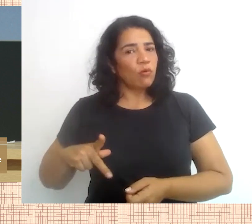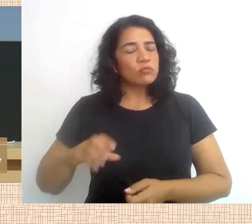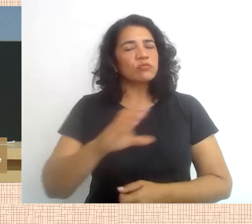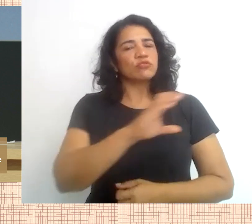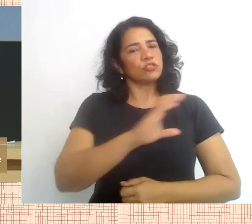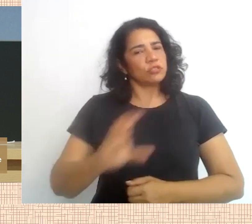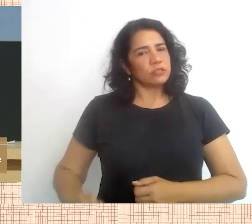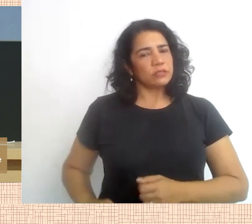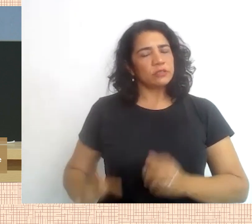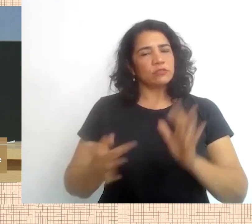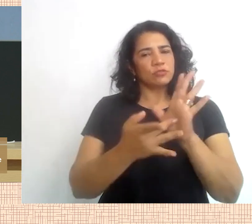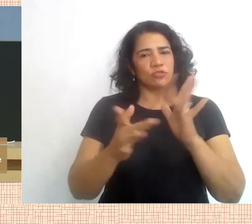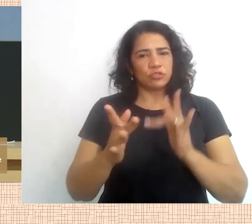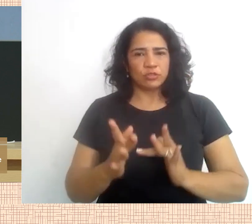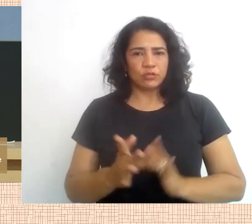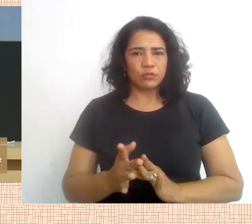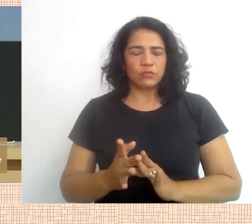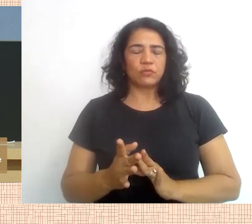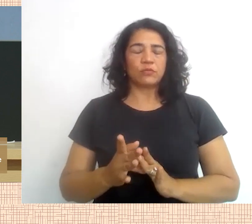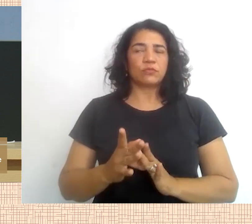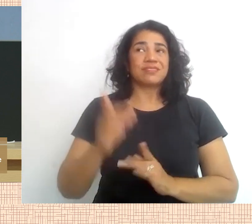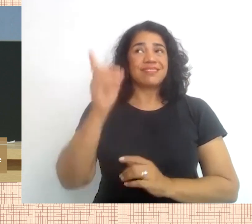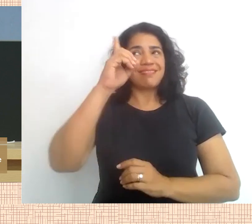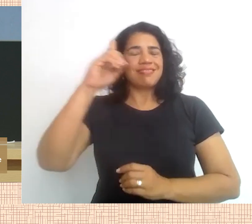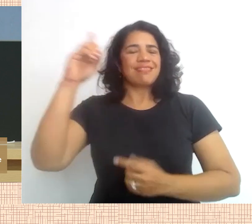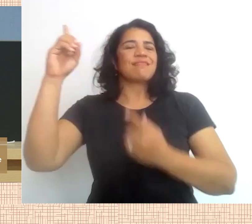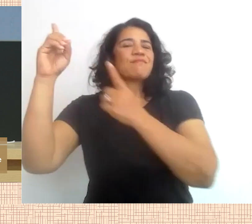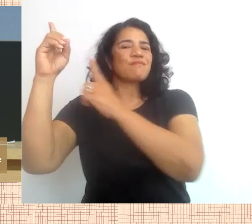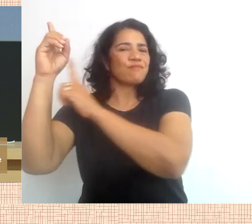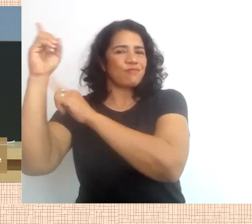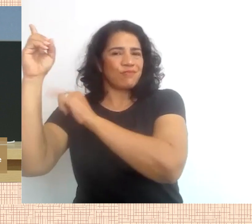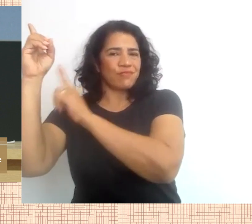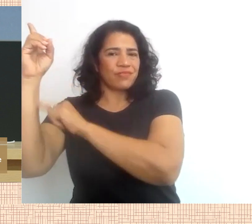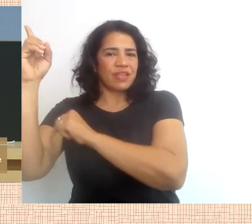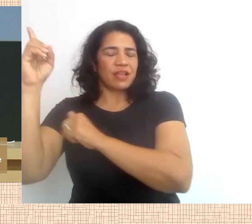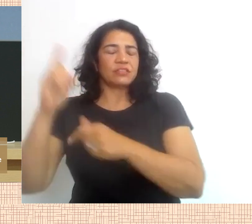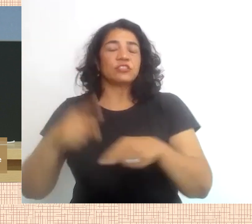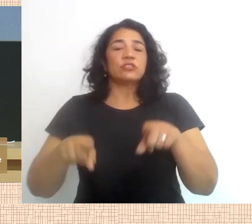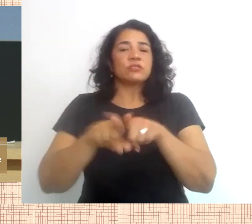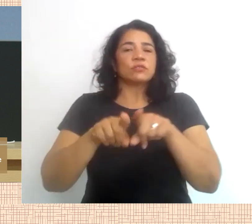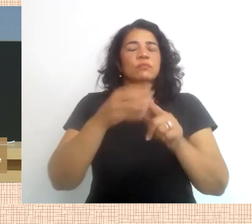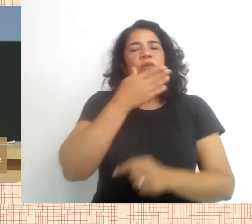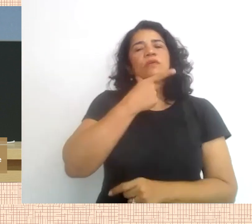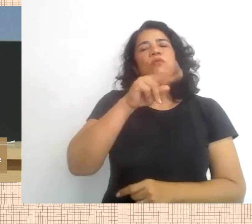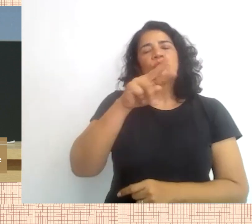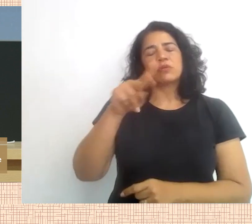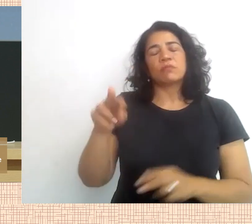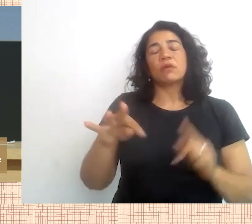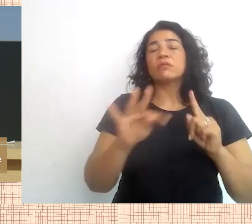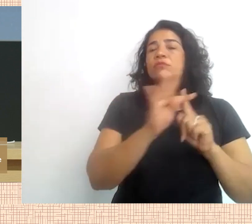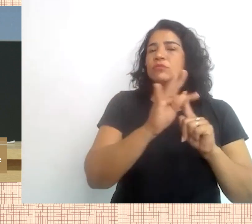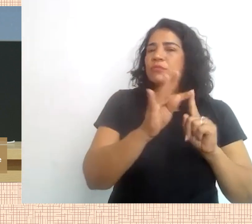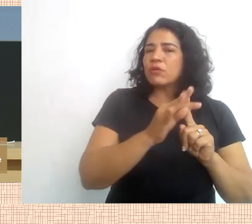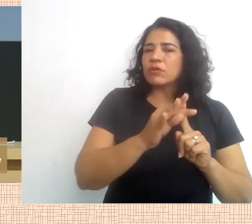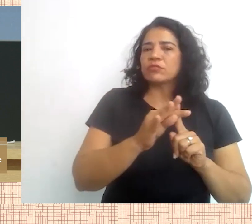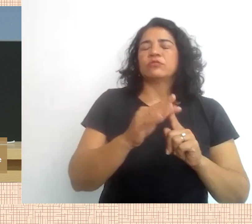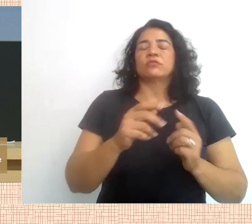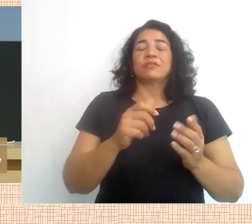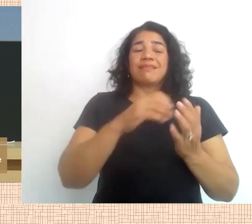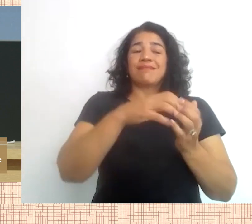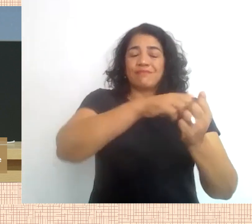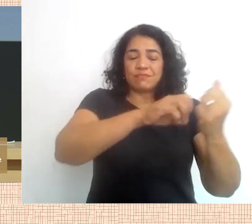Colossos, graça e paz da parte de Deus, nosso Pai.